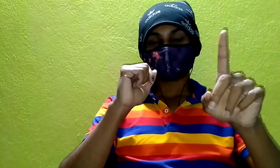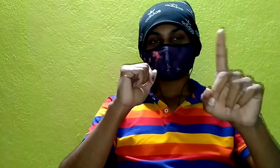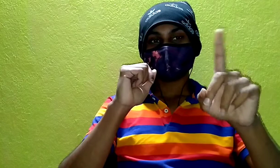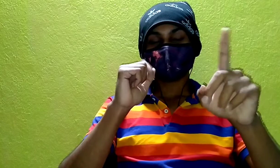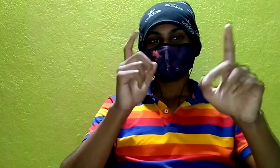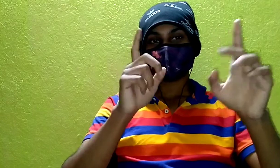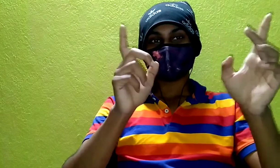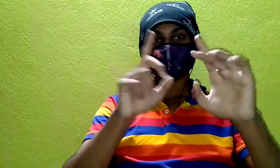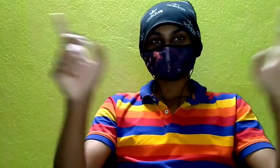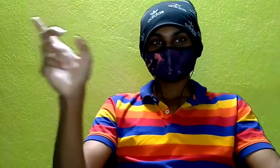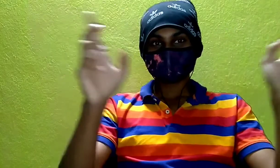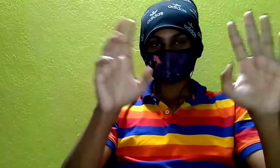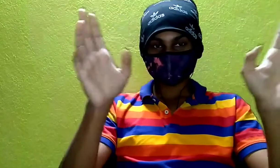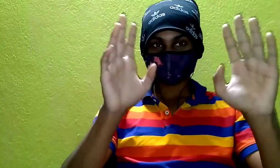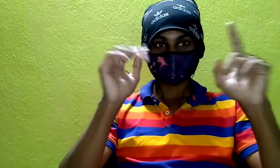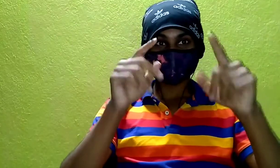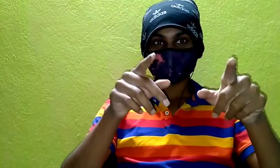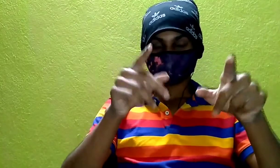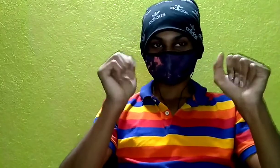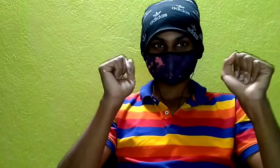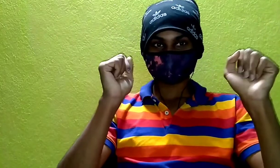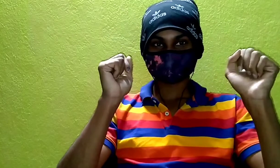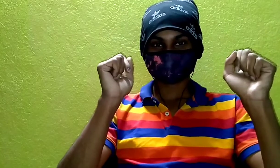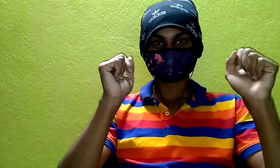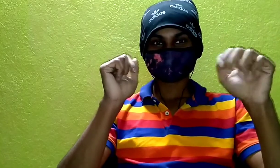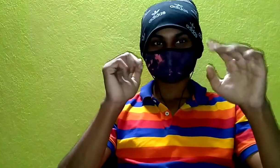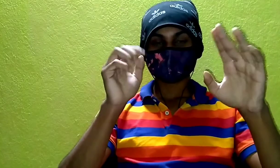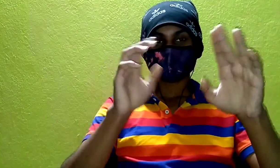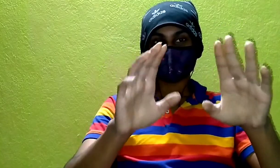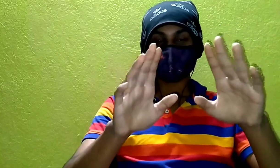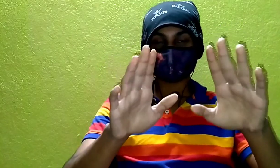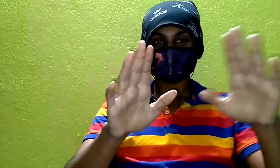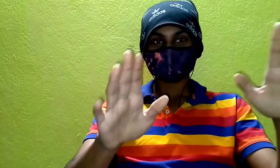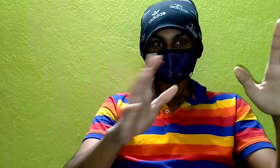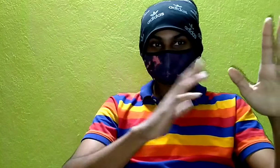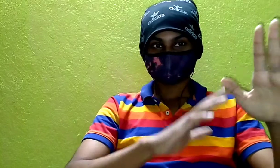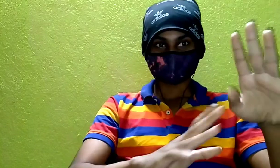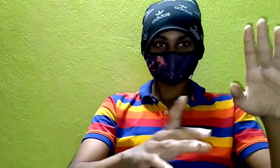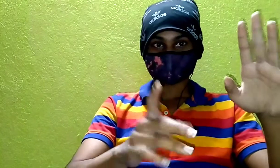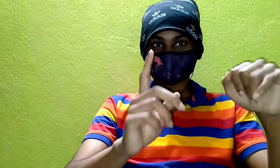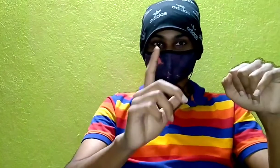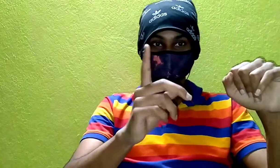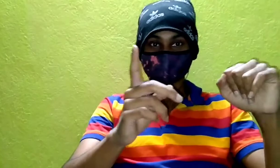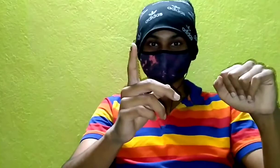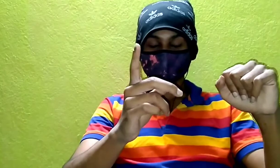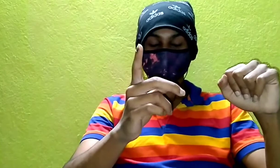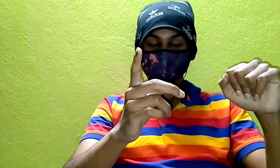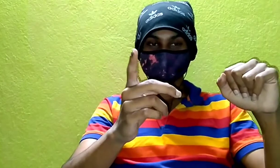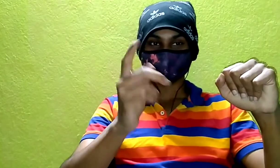कि कोई भी अहिंसावादी सही नहीं होता है कि मैं जो बोल रहा हूं सही तो तुमने अगर तुम भी वीडियो देखिएगा